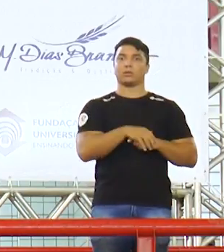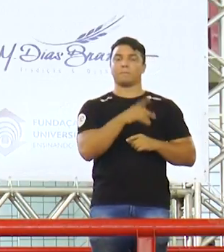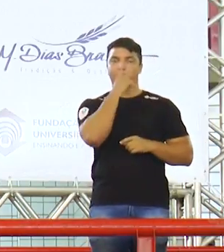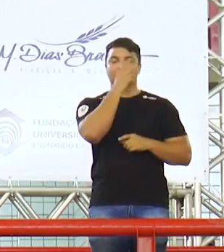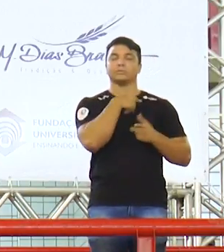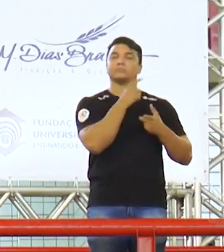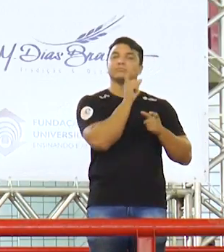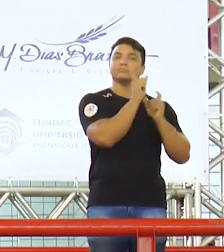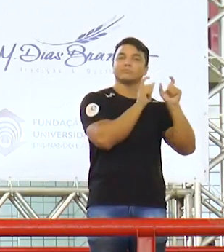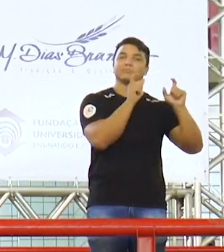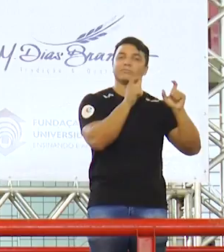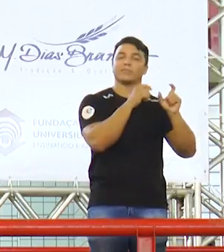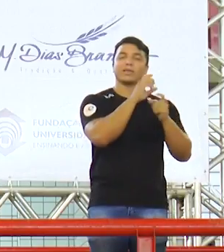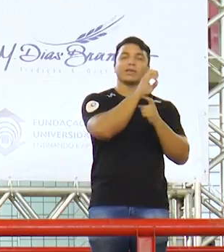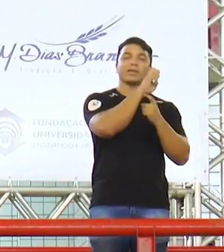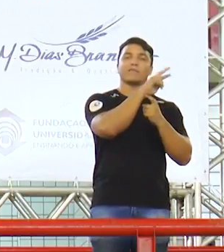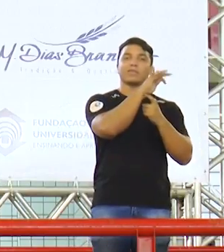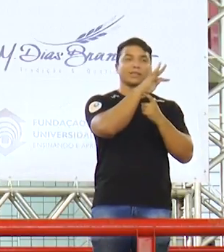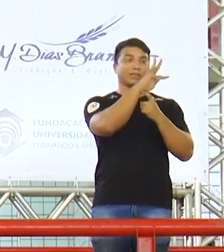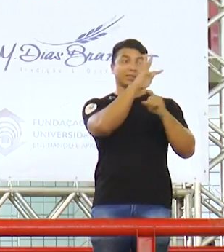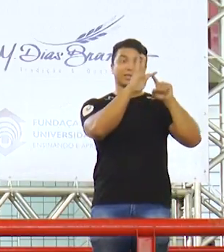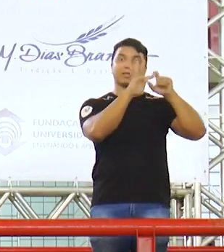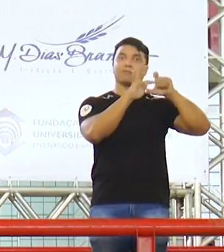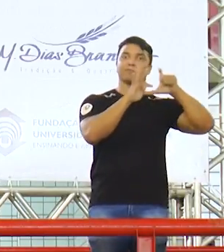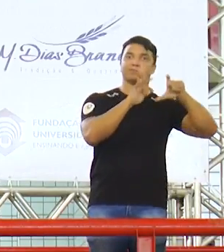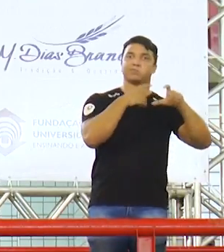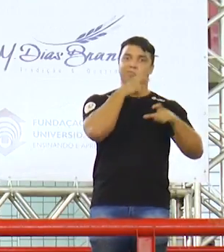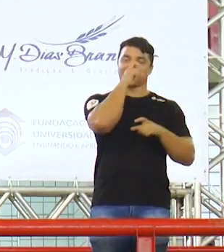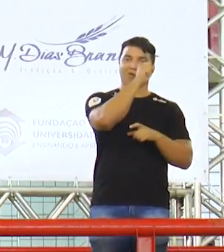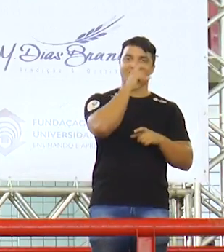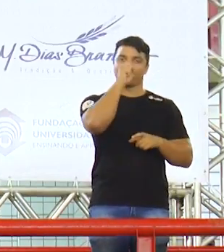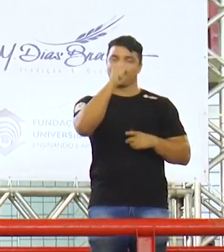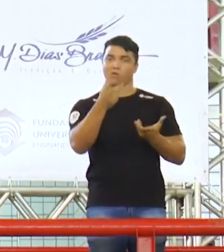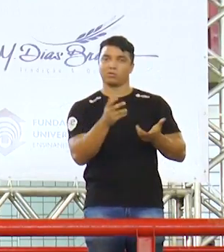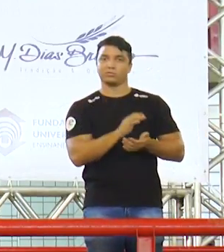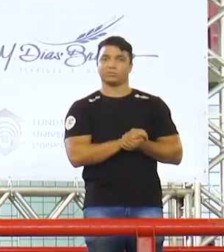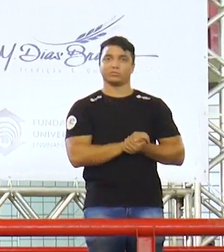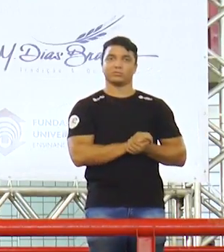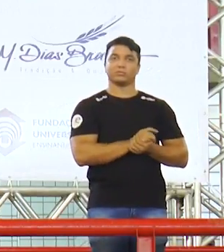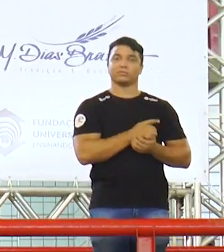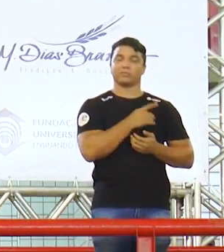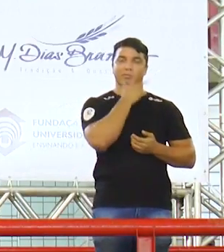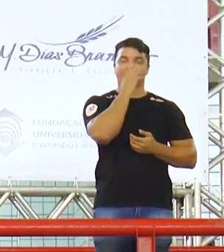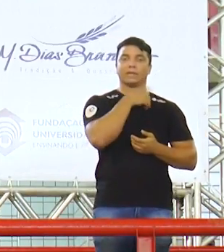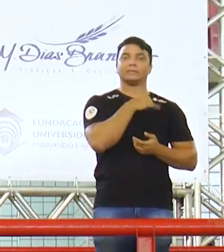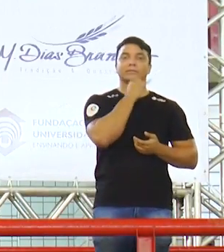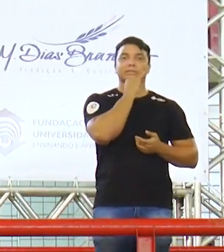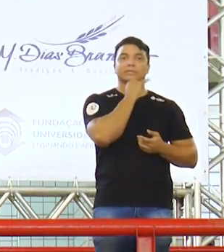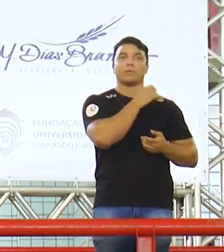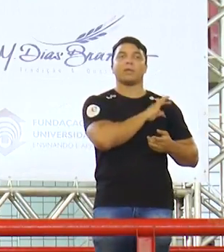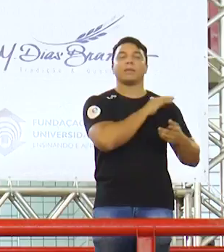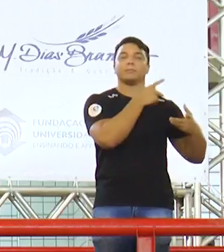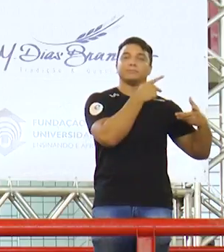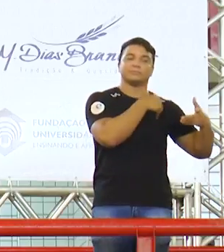evidentemente. Está entendendo? Quem é o técnico da seleção brasileira de futebol? Tite.